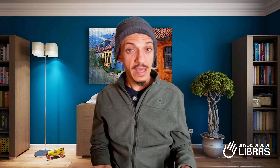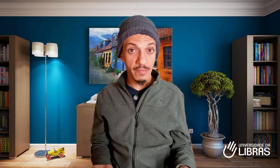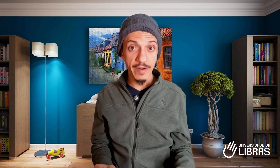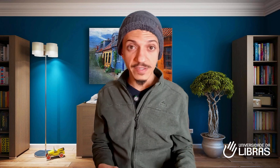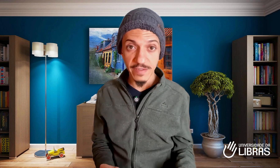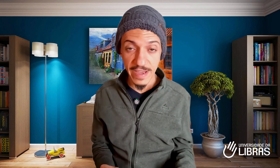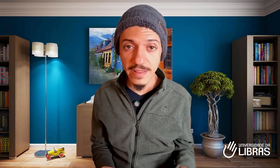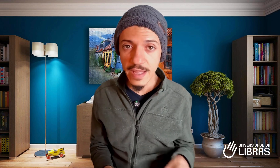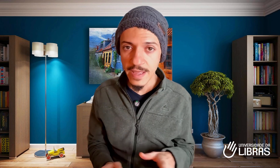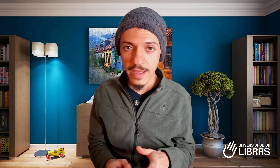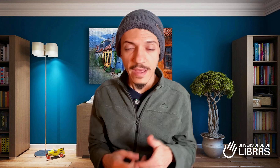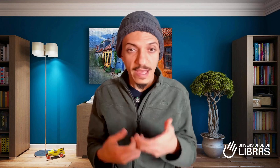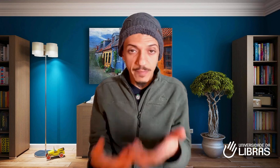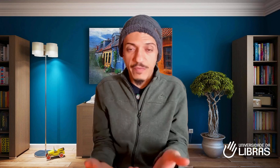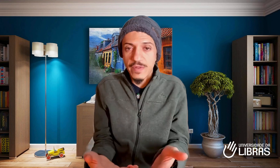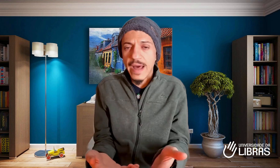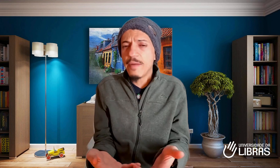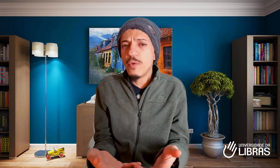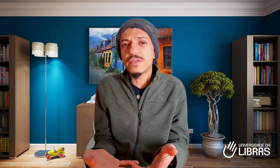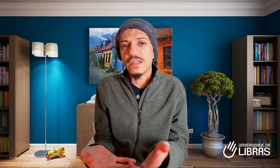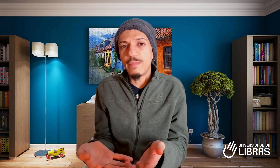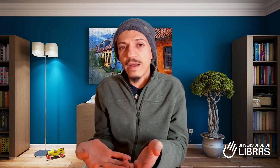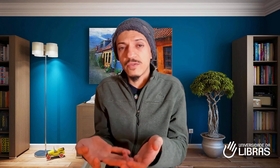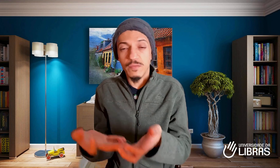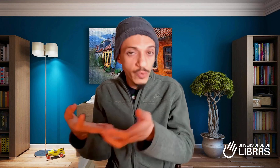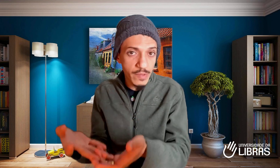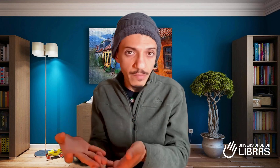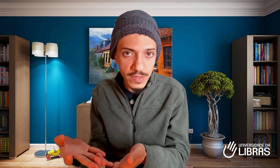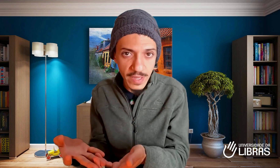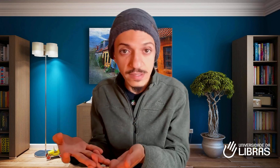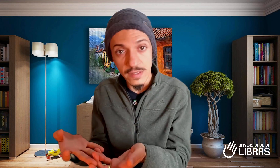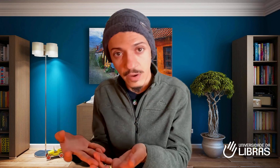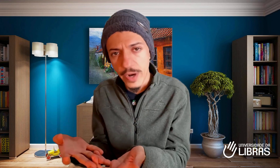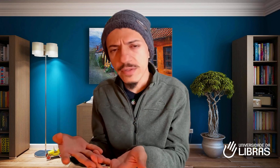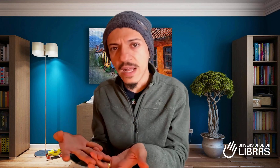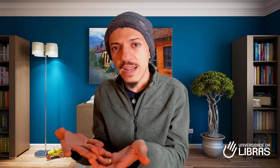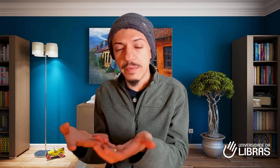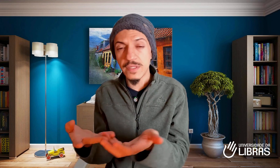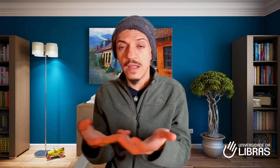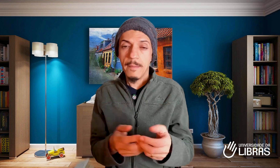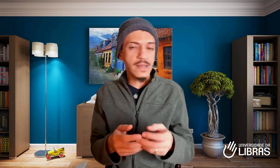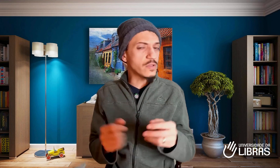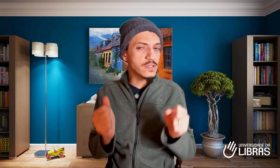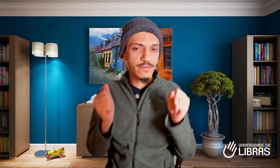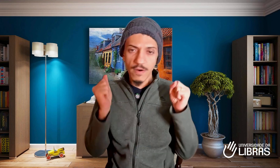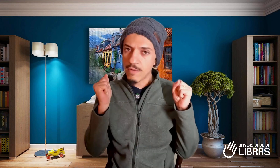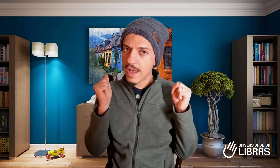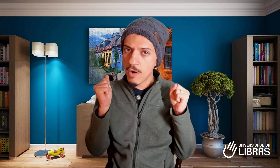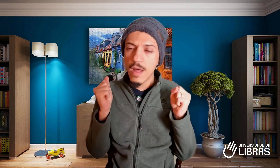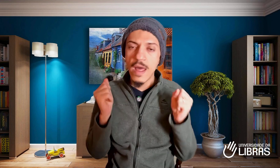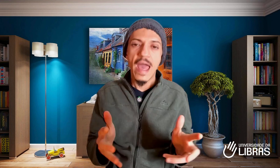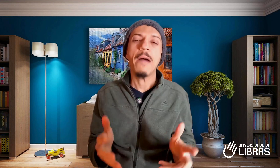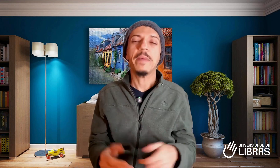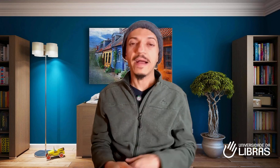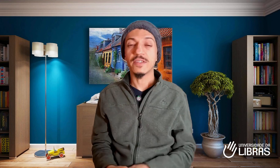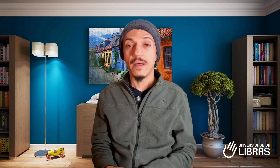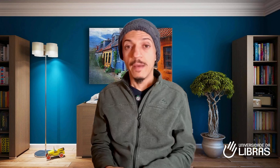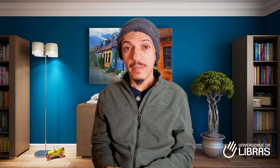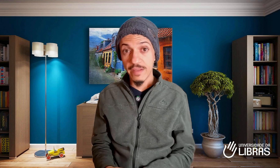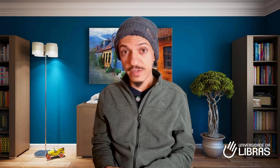você vai entender e aprofundar em muitos aspectos muito importantes e teóricos da Libras, mas o nosso foco real é a prática, para que você